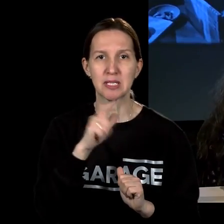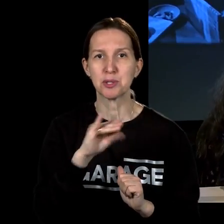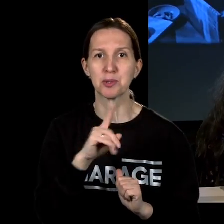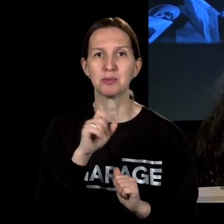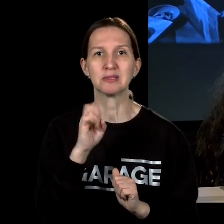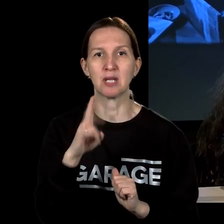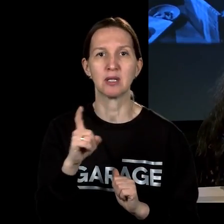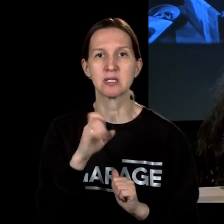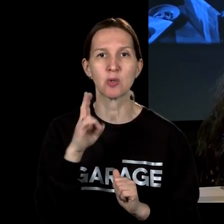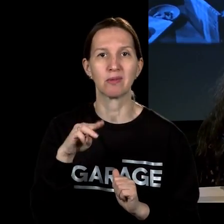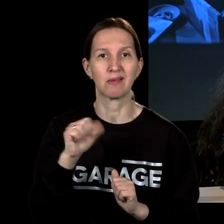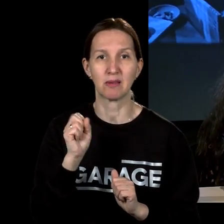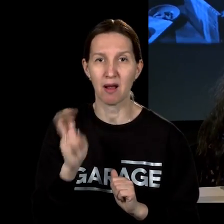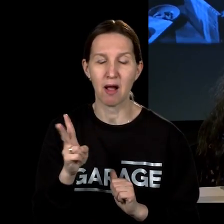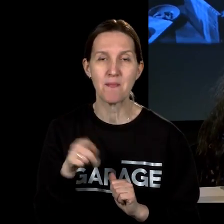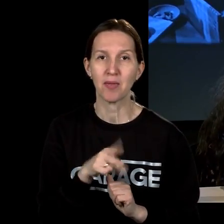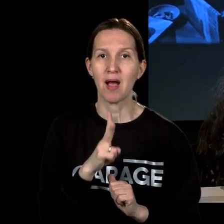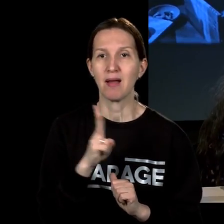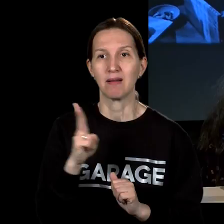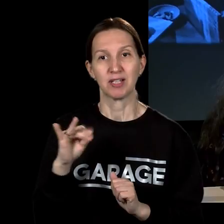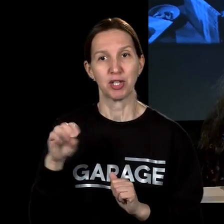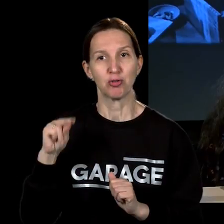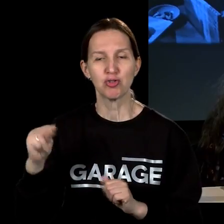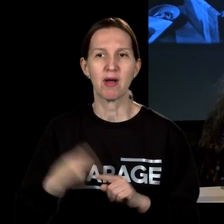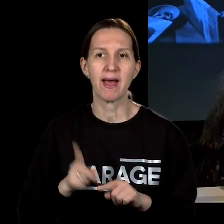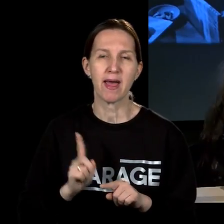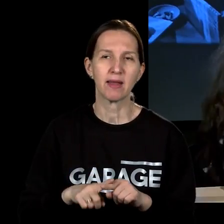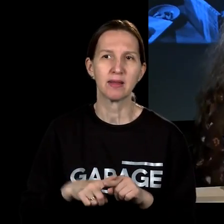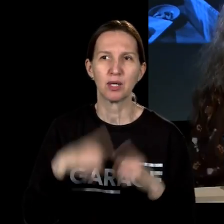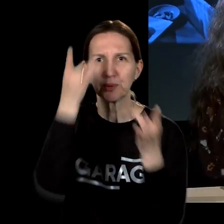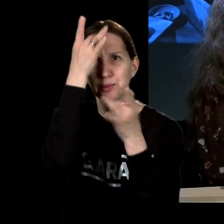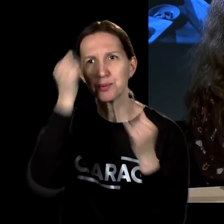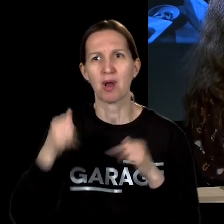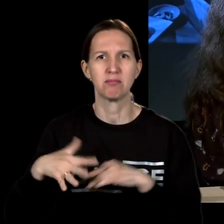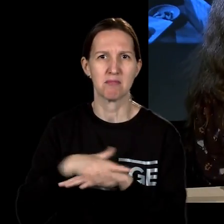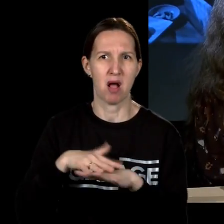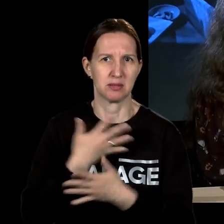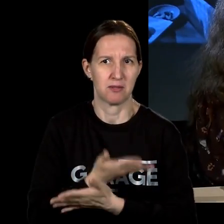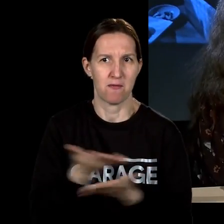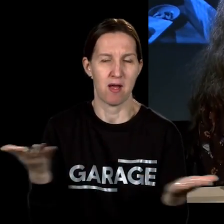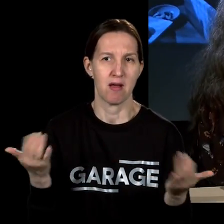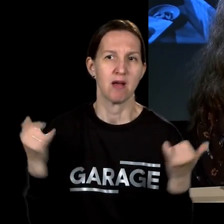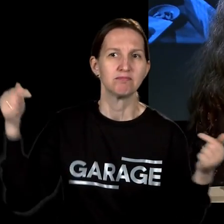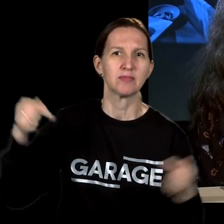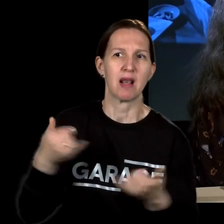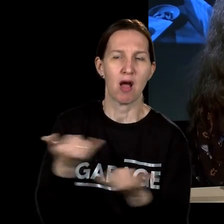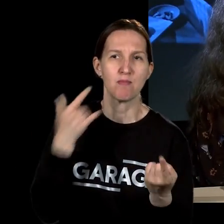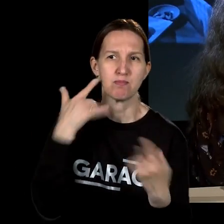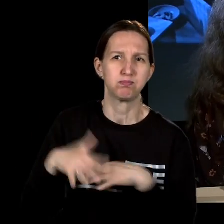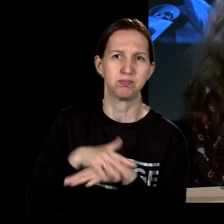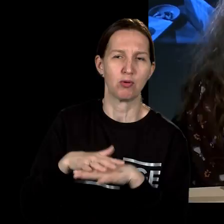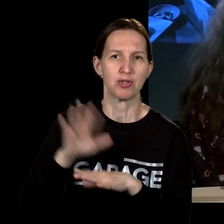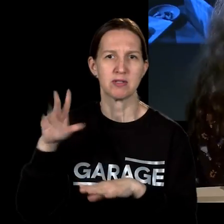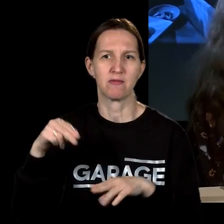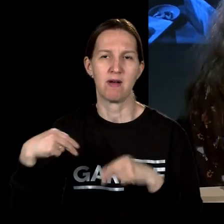Зонтак. И если кич – это массовая культура, как бы спущенная, сделанная действительно для большинства, спущенная